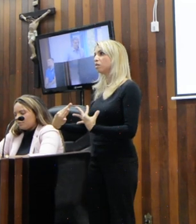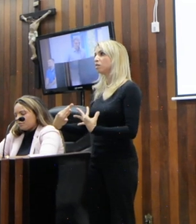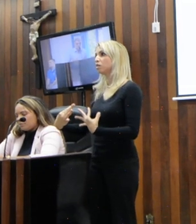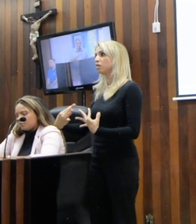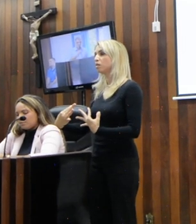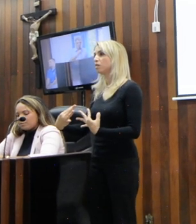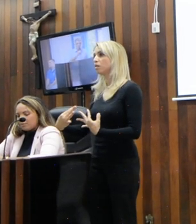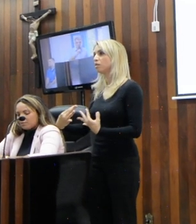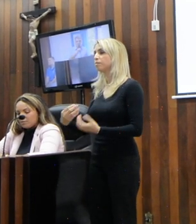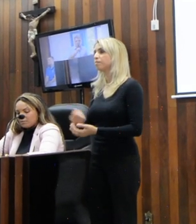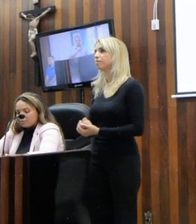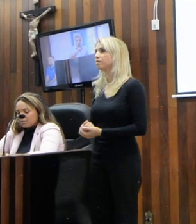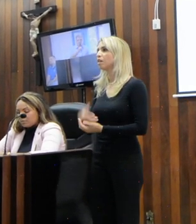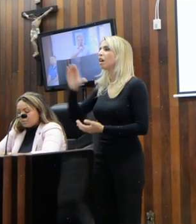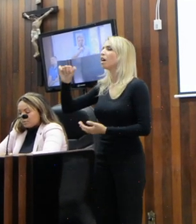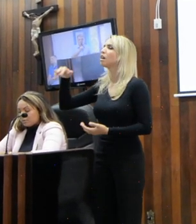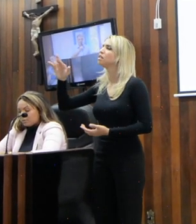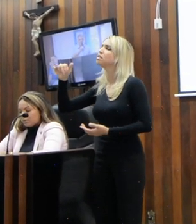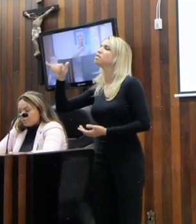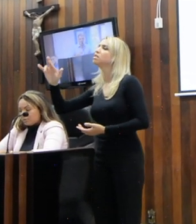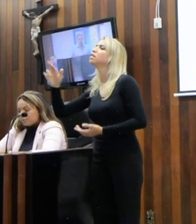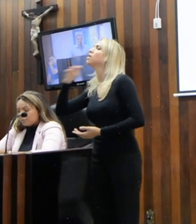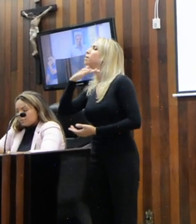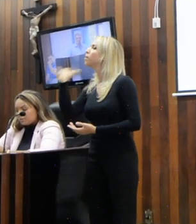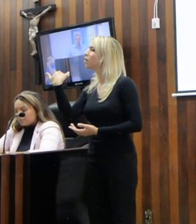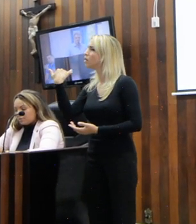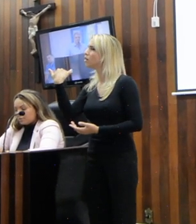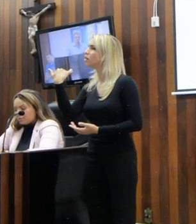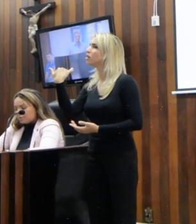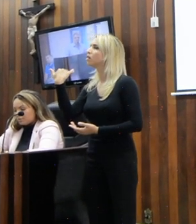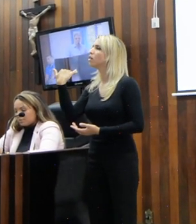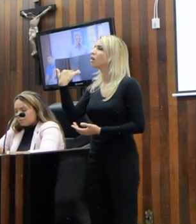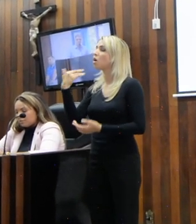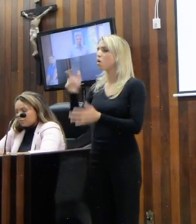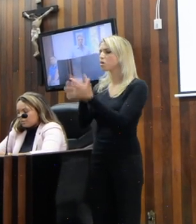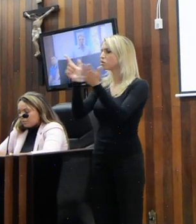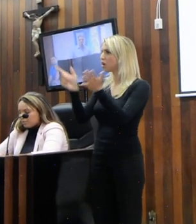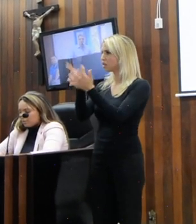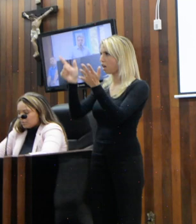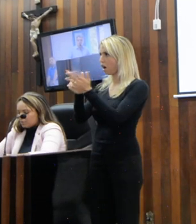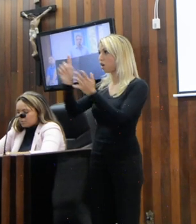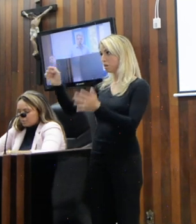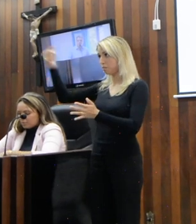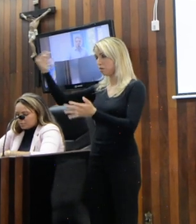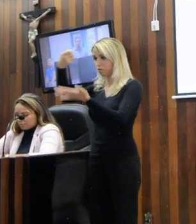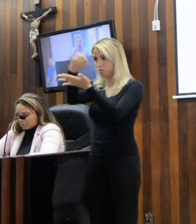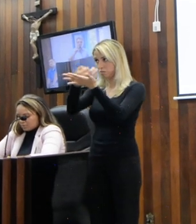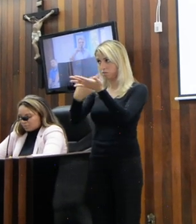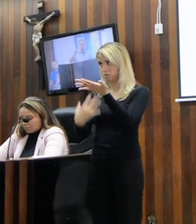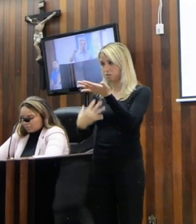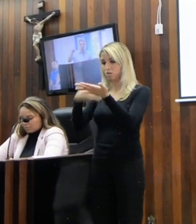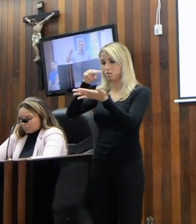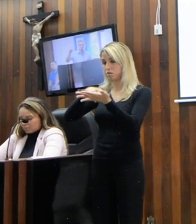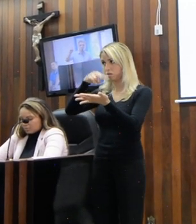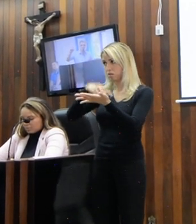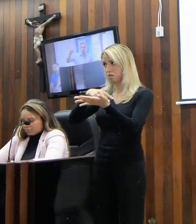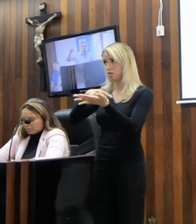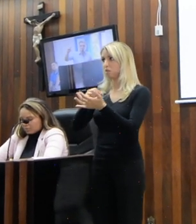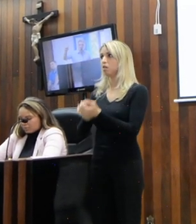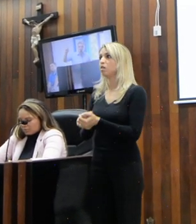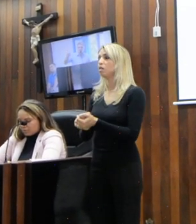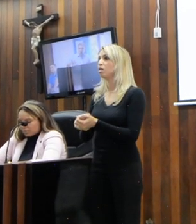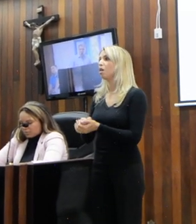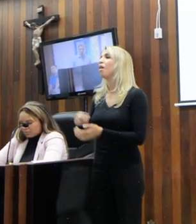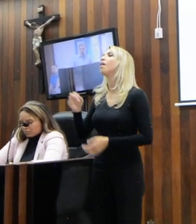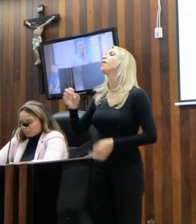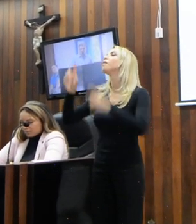quando ele faleceu, o jornal da nossa cidade, no dia seguinte, colocou o vereador dos